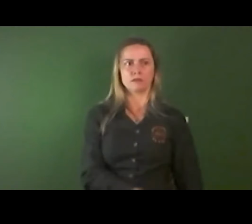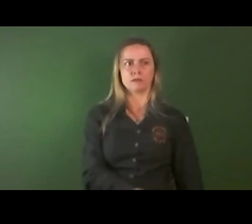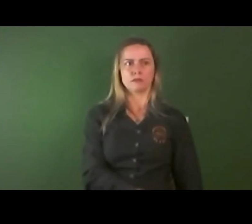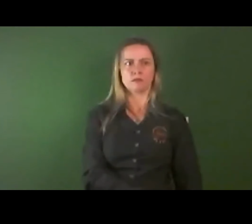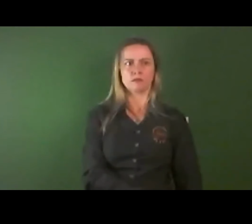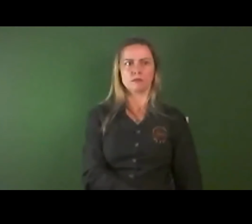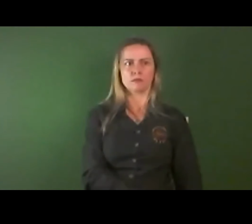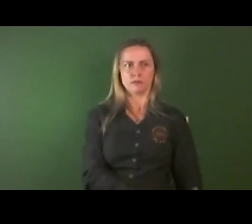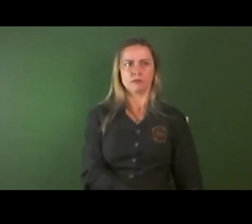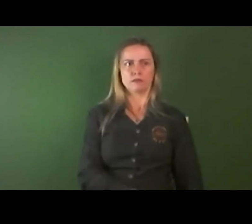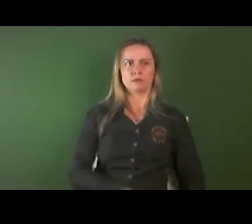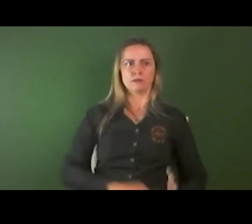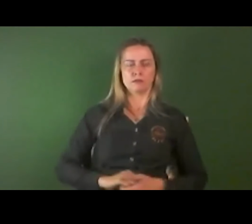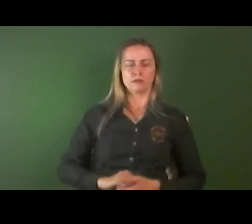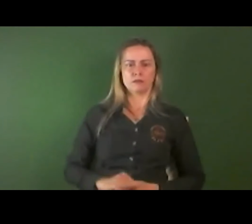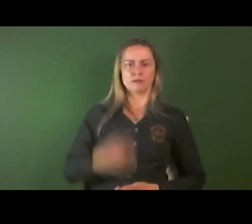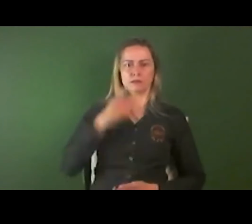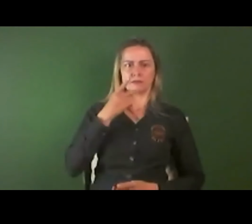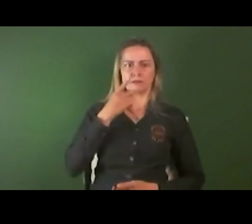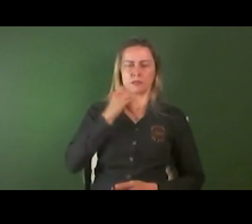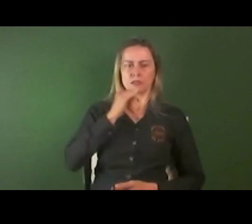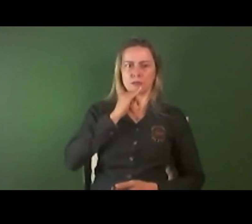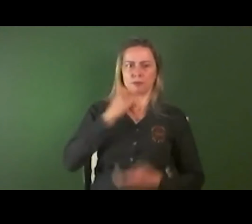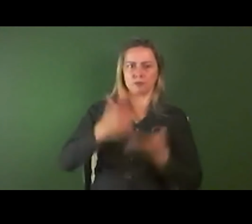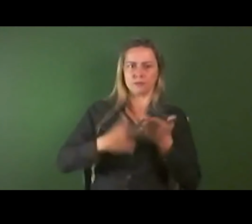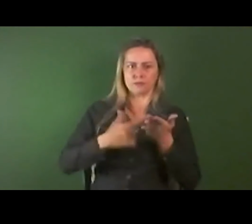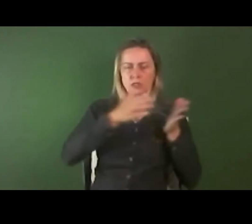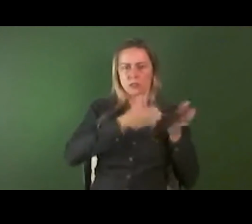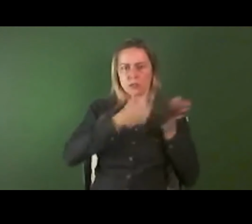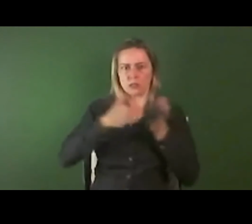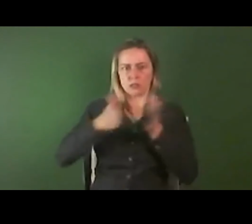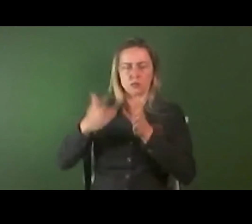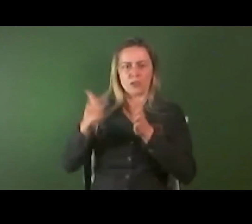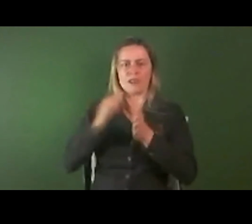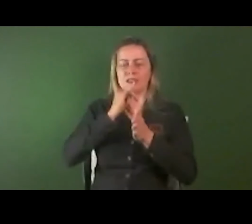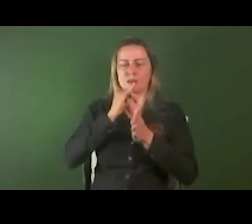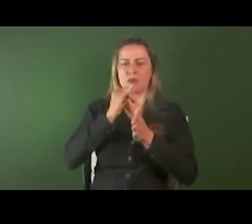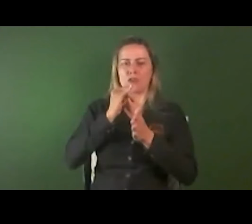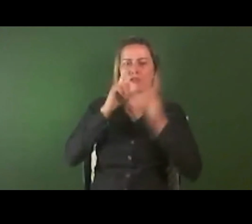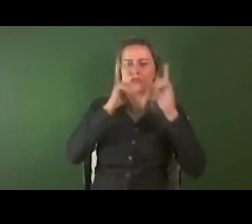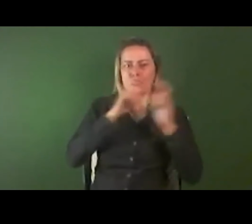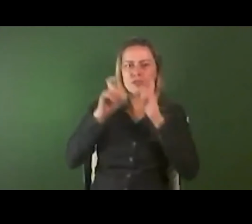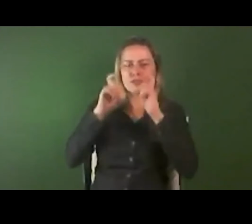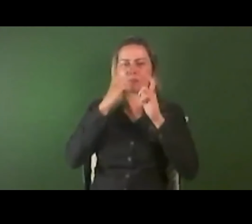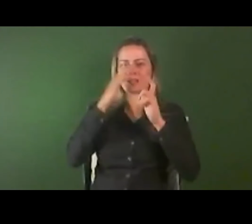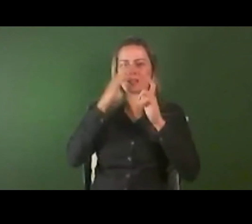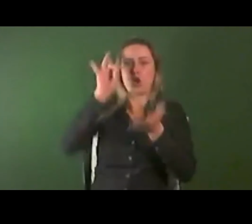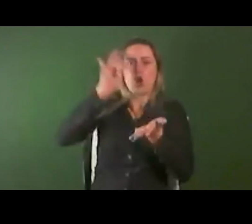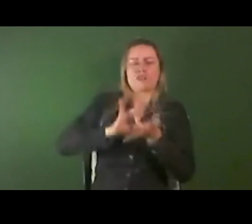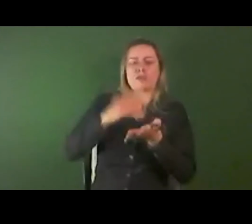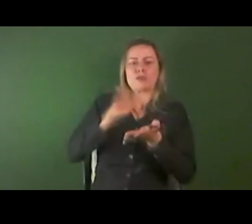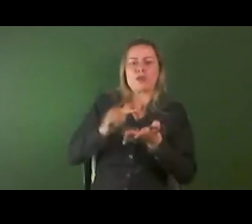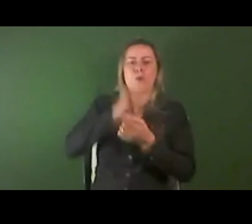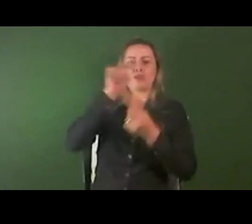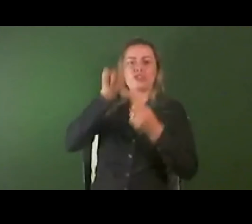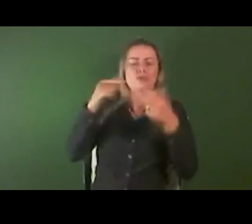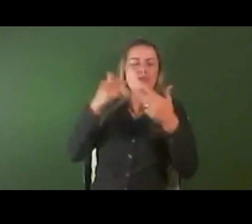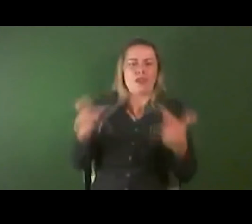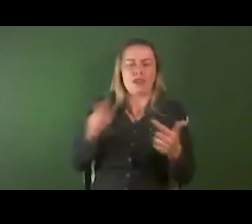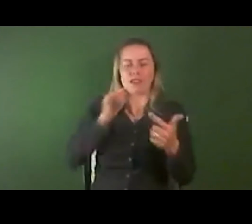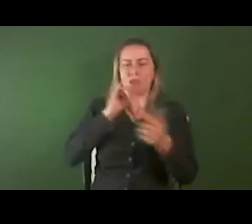ela nega a subjetividade do grupo vivo. Ela vai dizer que a fotografia, eles negam o caráter